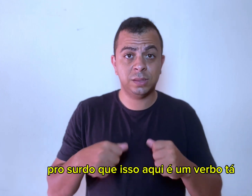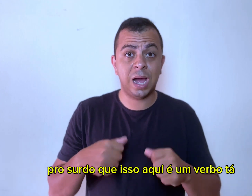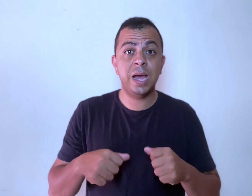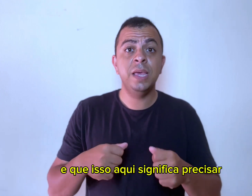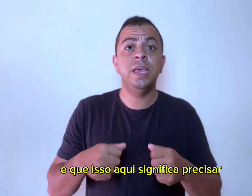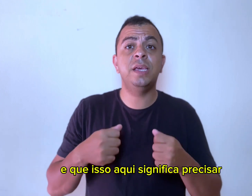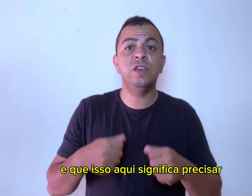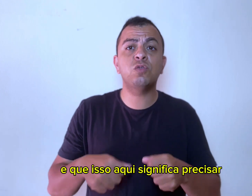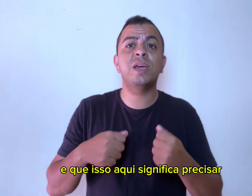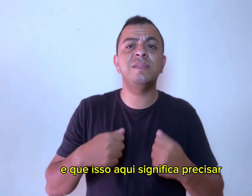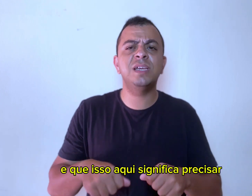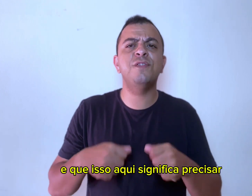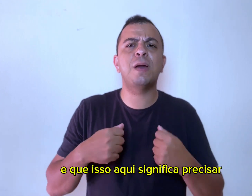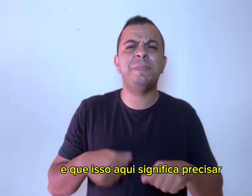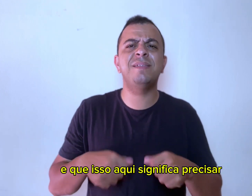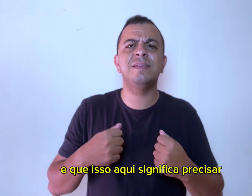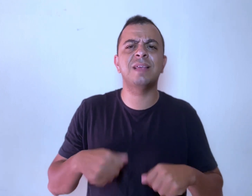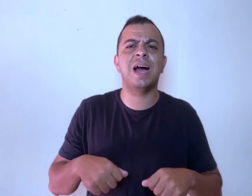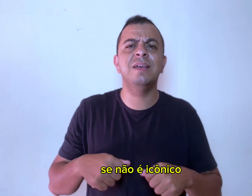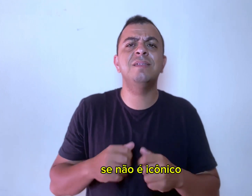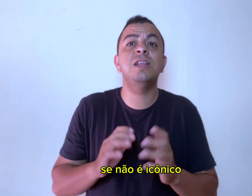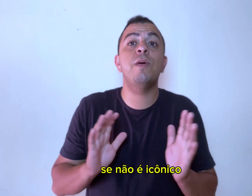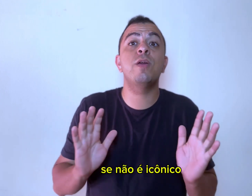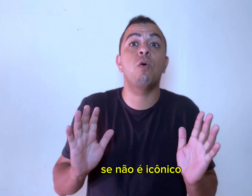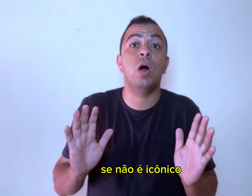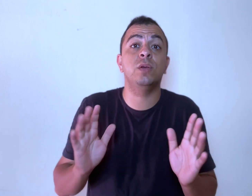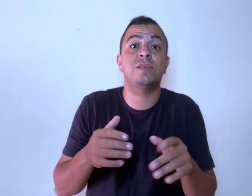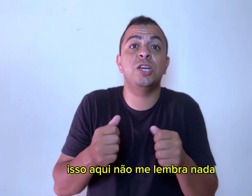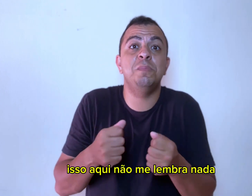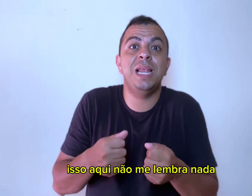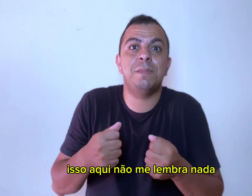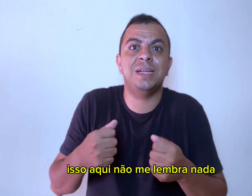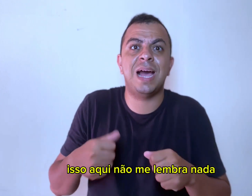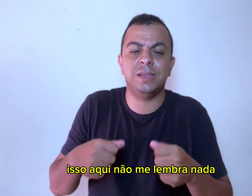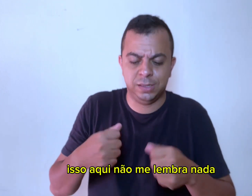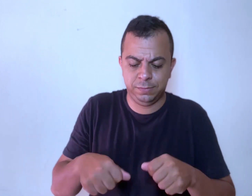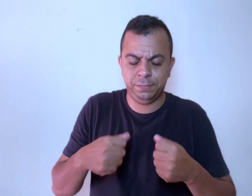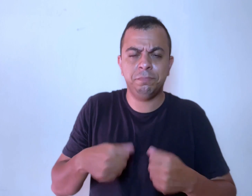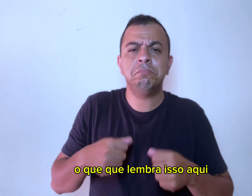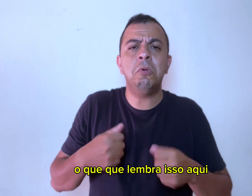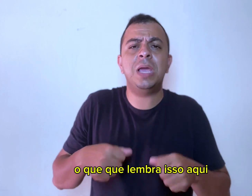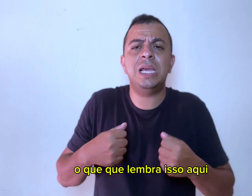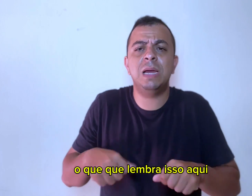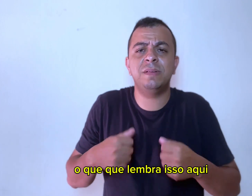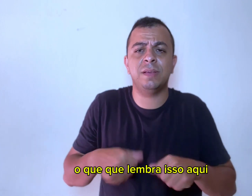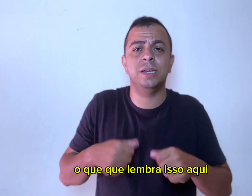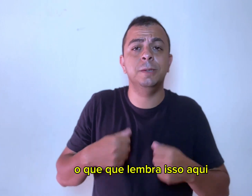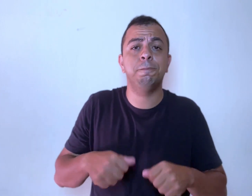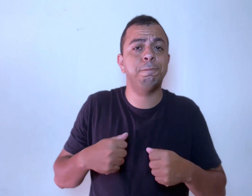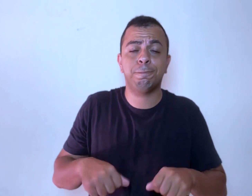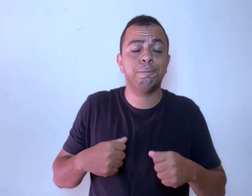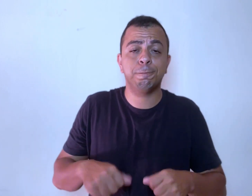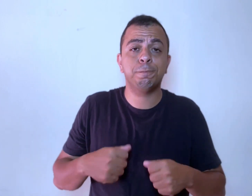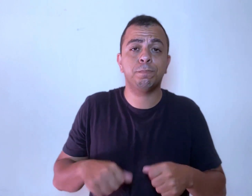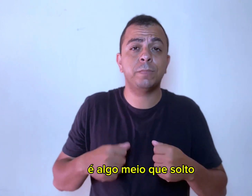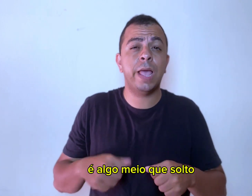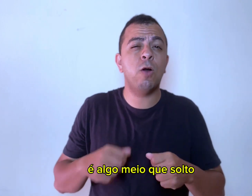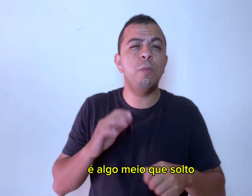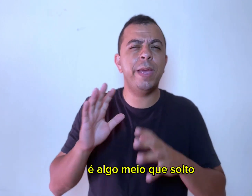tá? E que isso aqui significa precisar. Se não é icônico, isso aqui não me lembra nada. O que lembra isso aqui? É algo meio